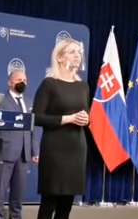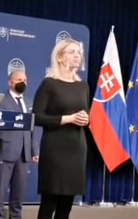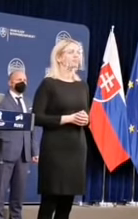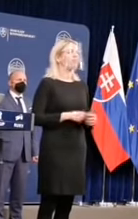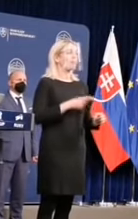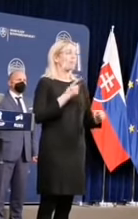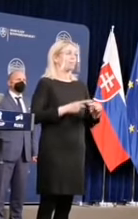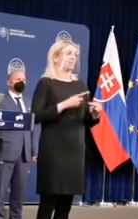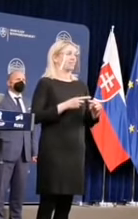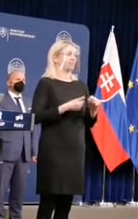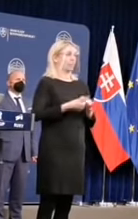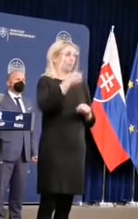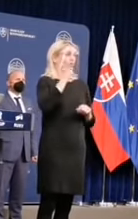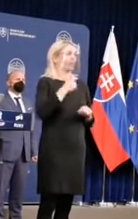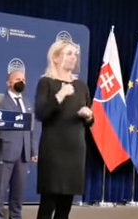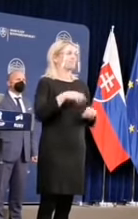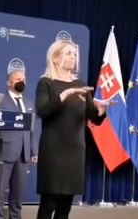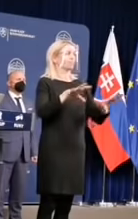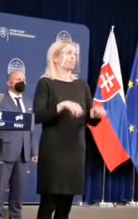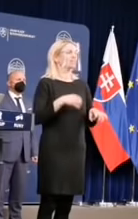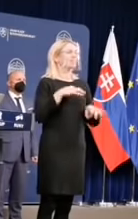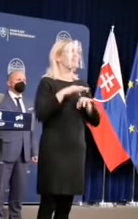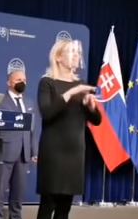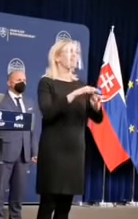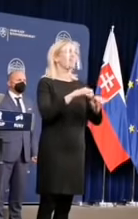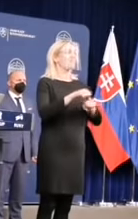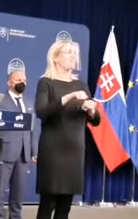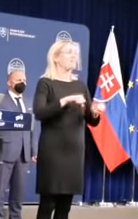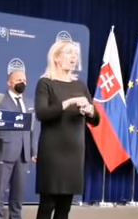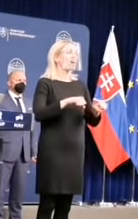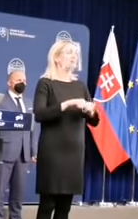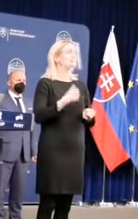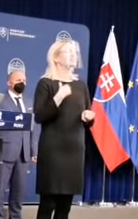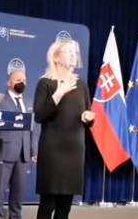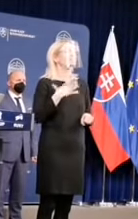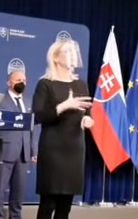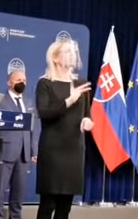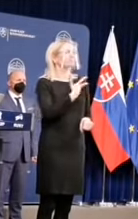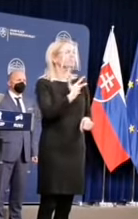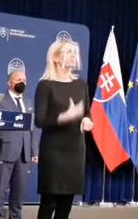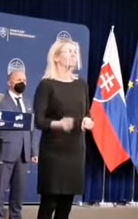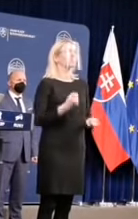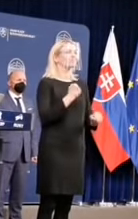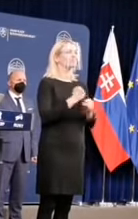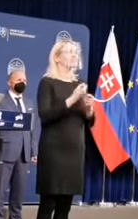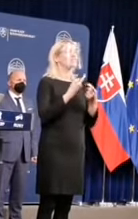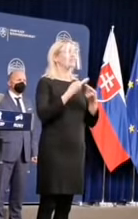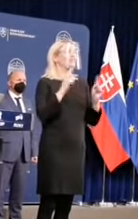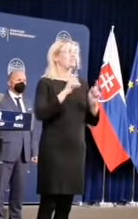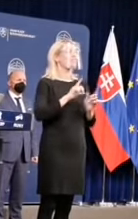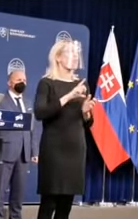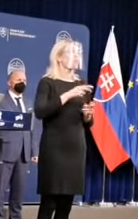Presne pred rokom som prevzal vedenie vlády s odhodlaním urobiť zo Slovenska krajinu, kde budeme radi byť.